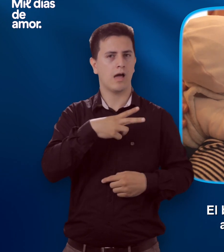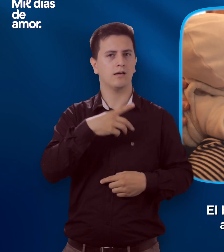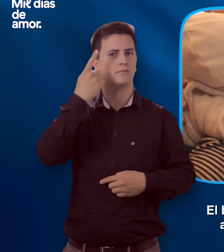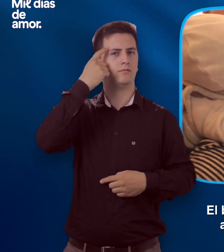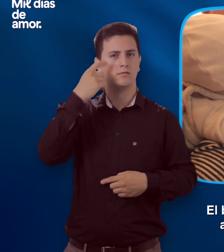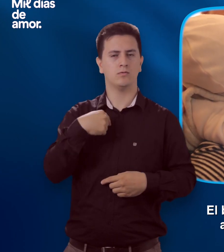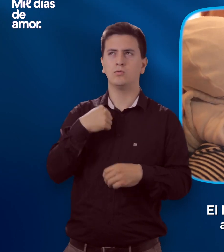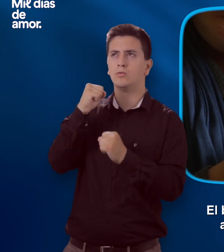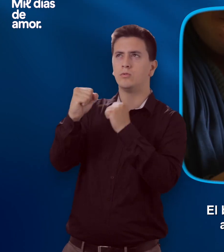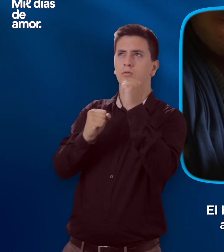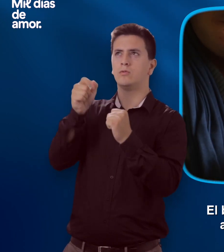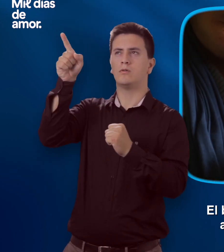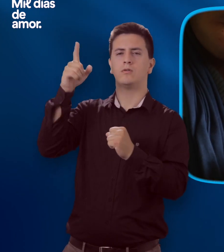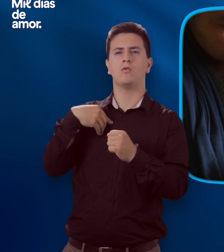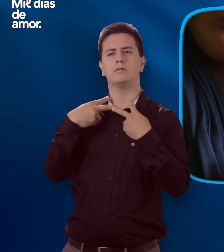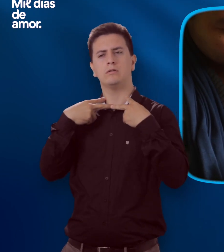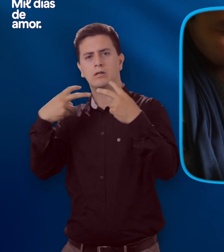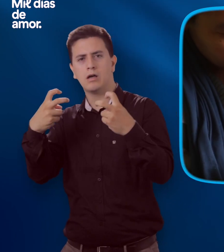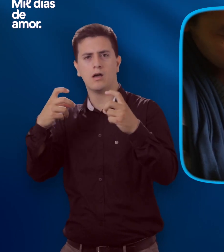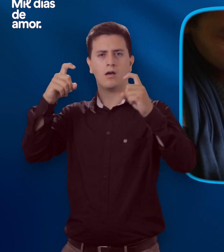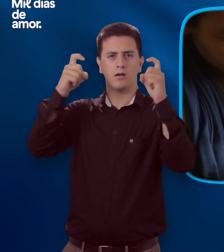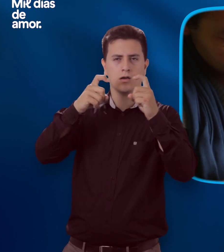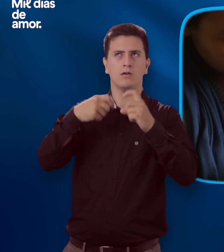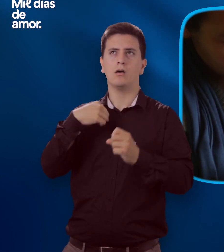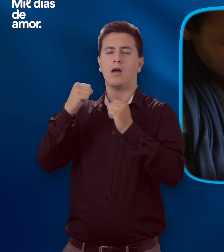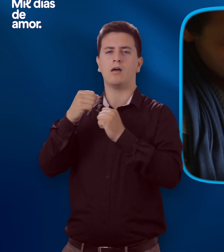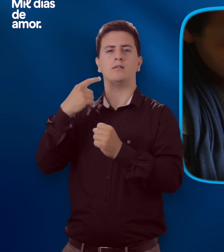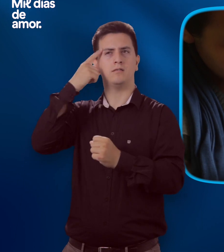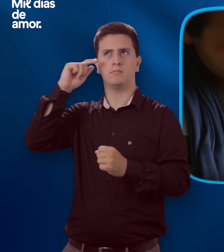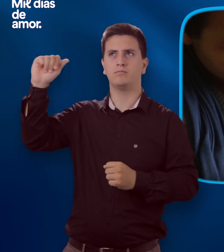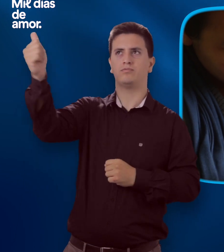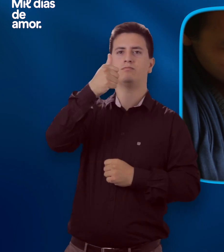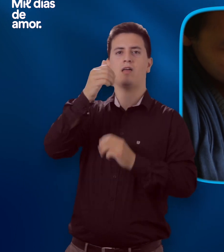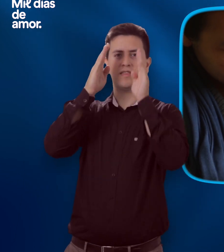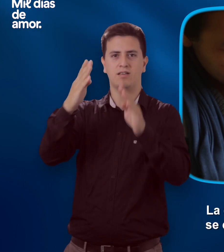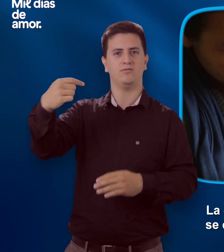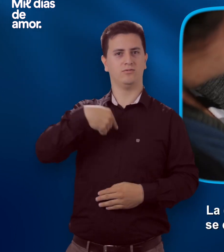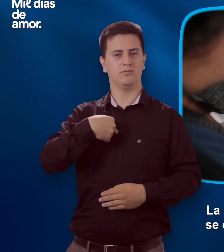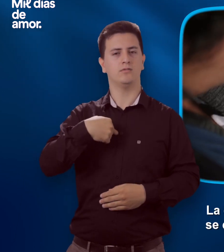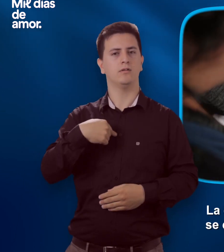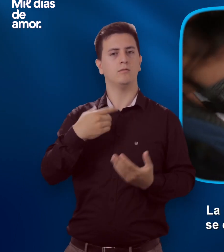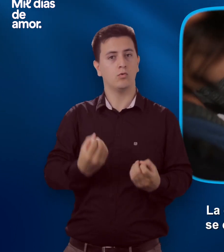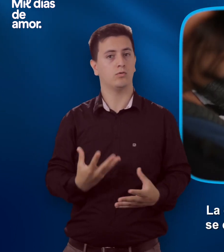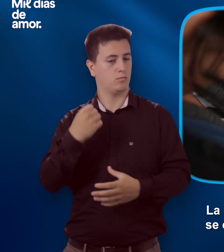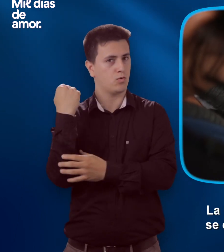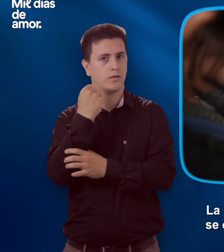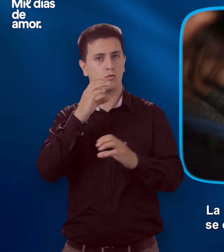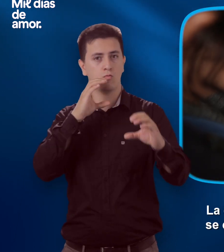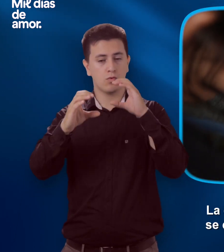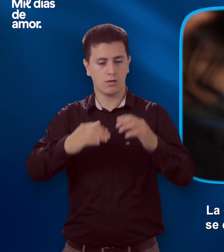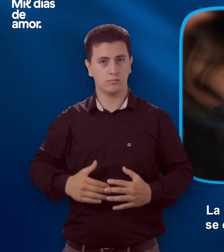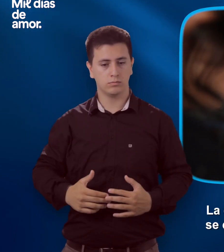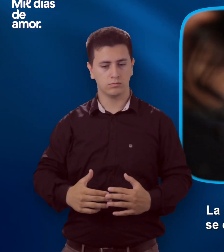prestará atención a sus movimientos, gestos, sonidos, llanto y se le responderá. La confianza y comunicación que